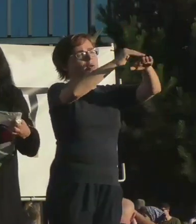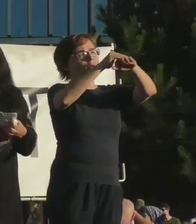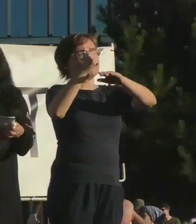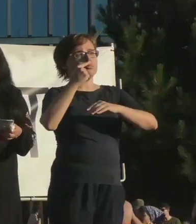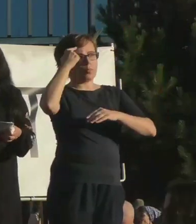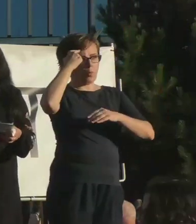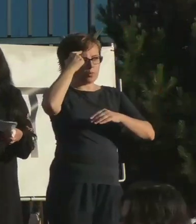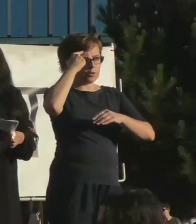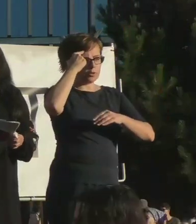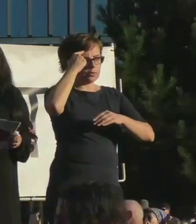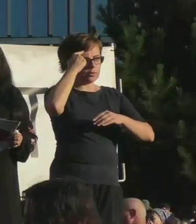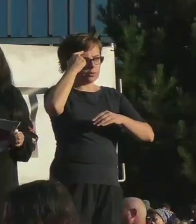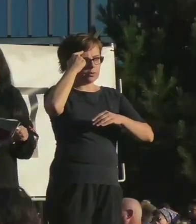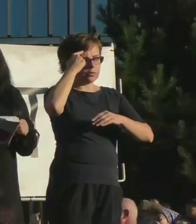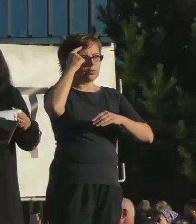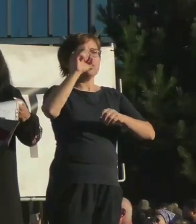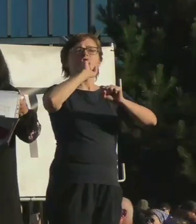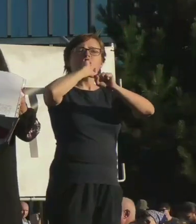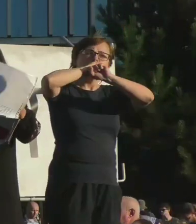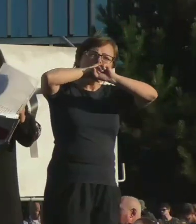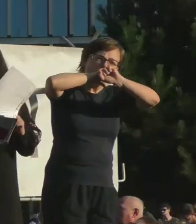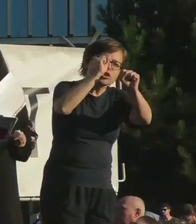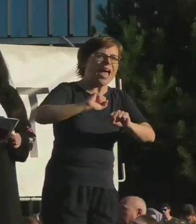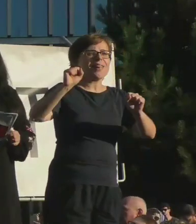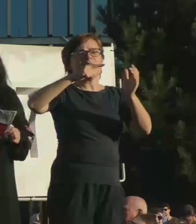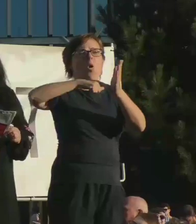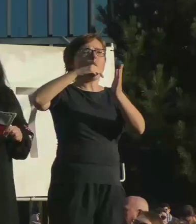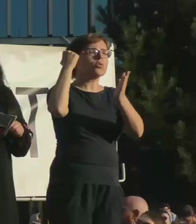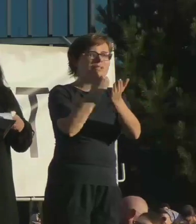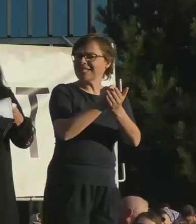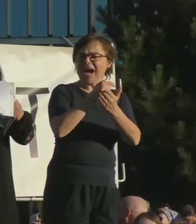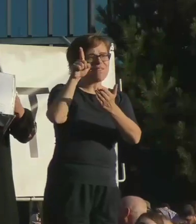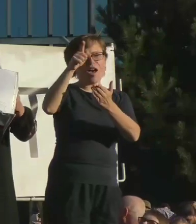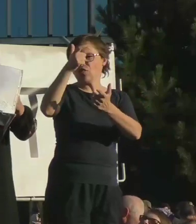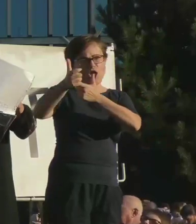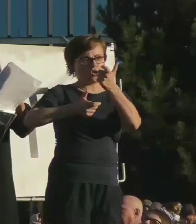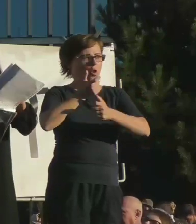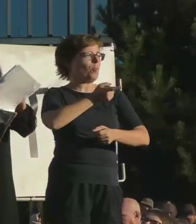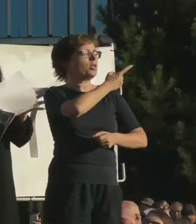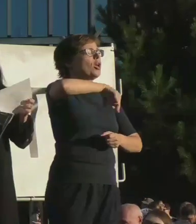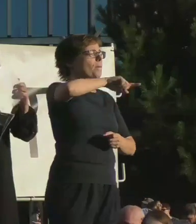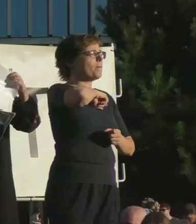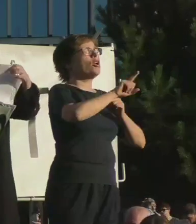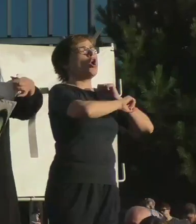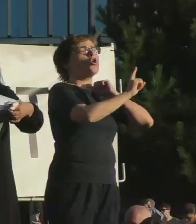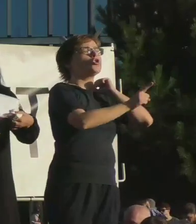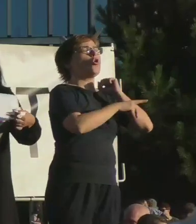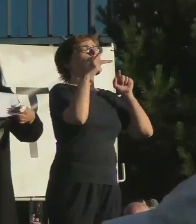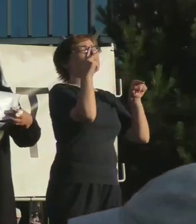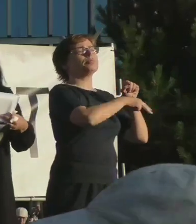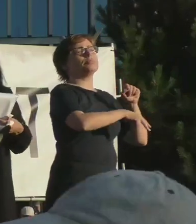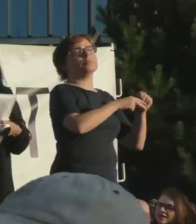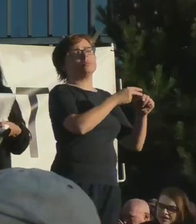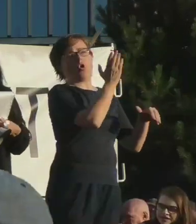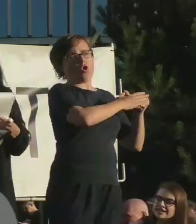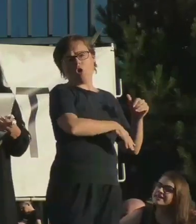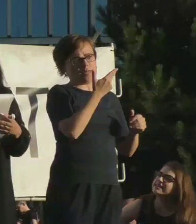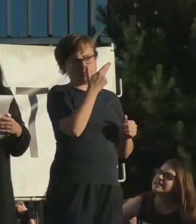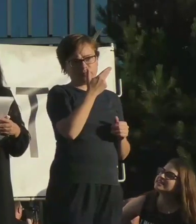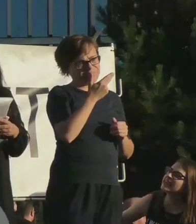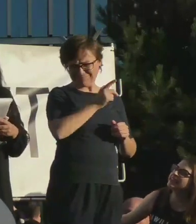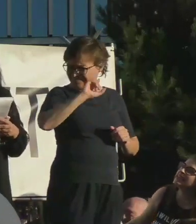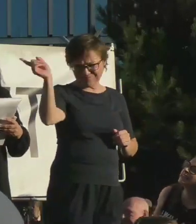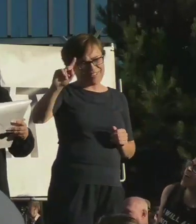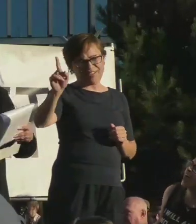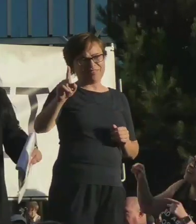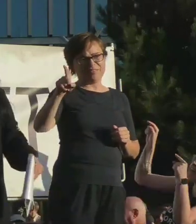że żadna ustawa nie sprawi, że przestaniemy przerywać ciąże.